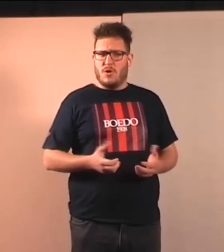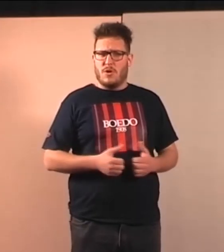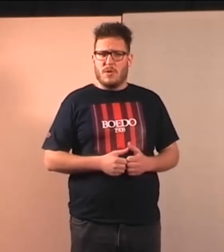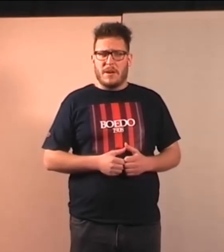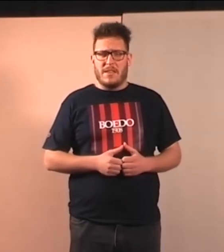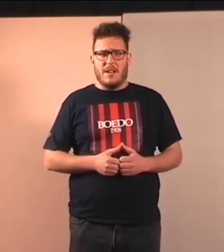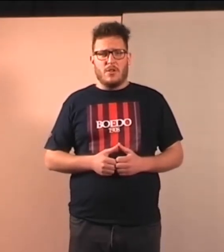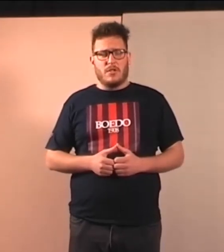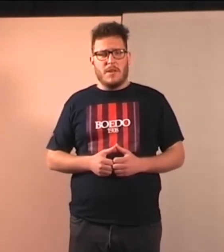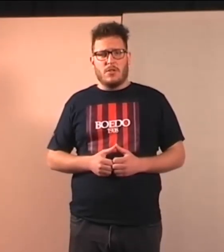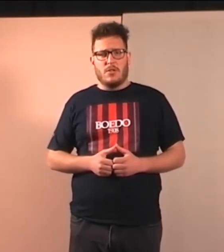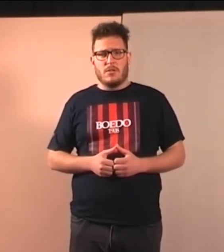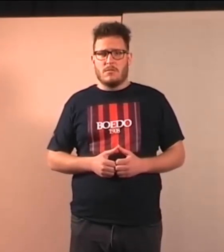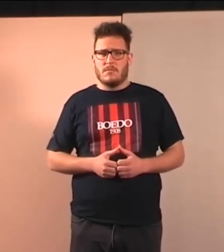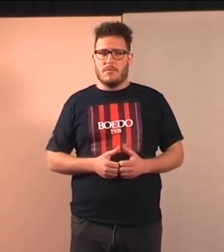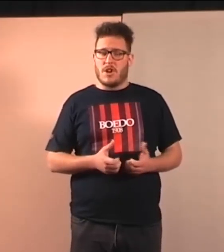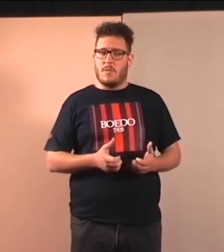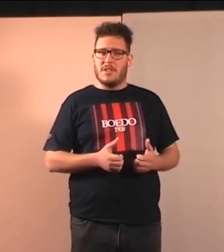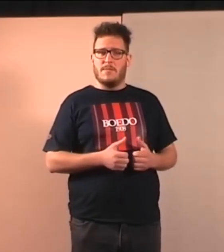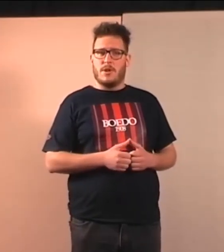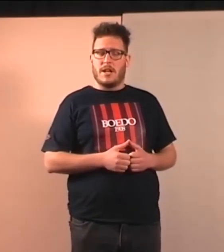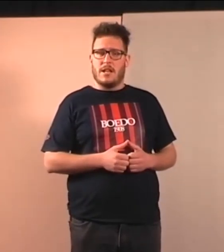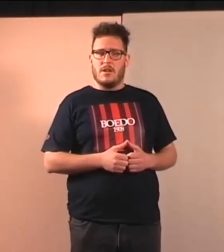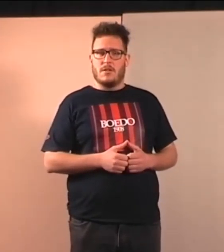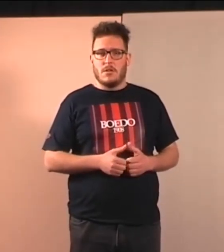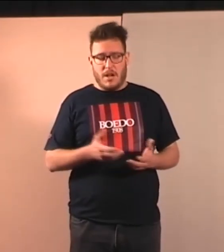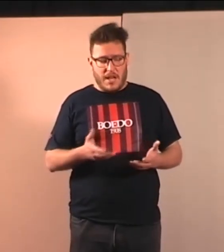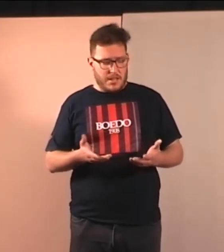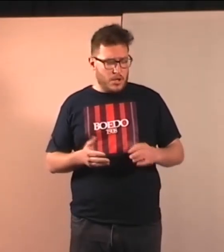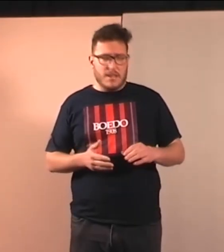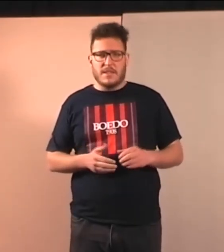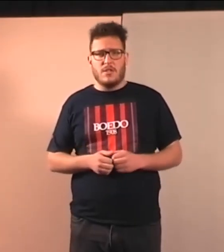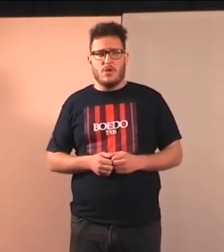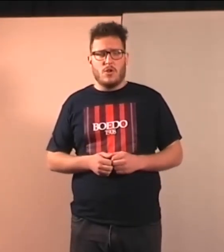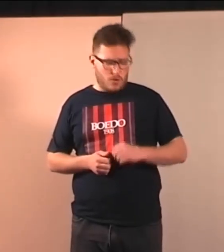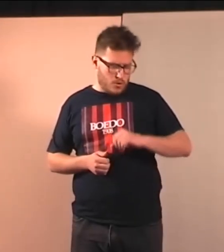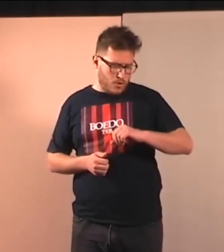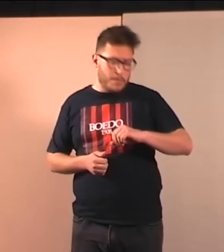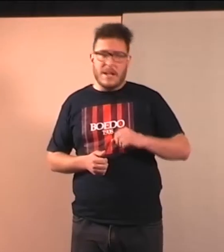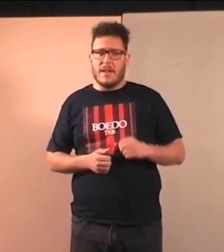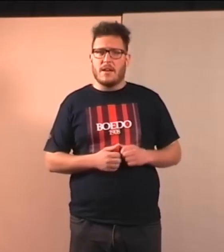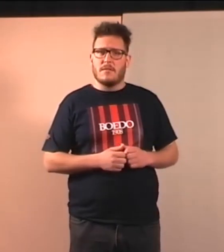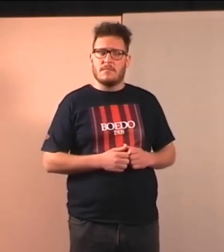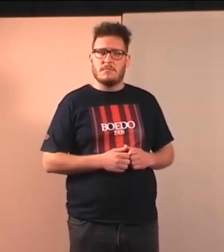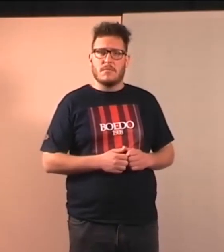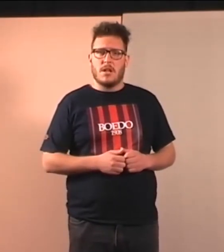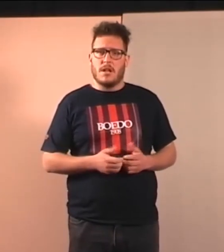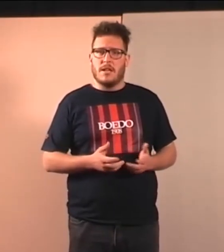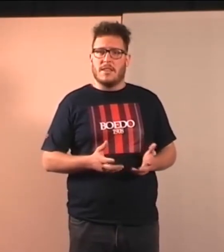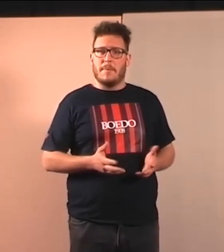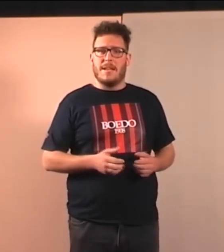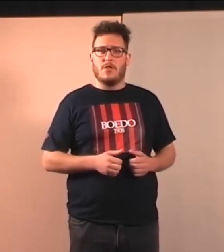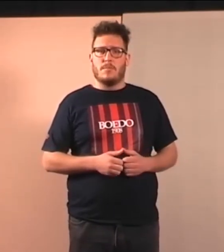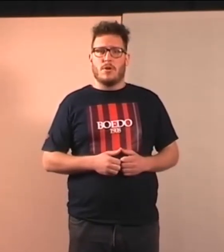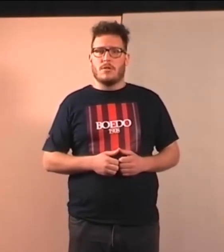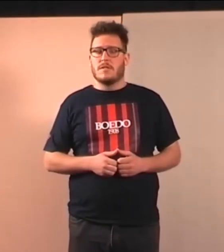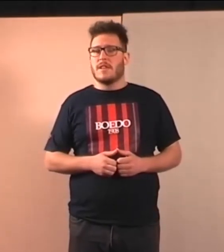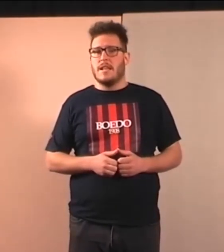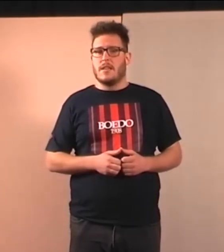pérdida de conocimiento, traumatismo del cráneo A esta hora está siendo operada y está peleando por salir